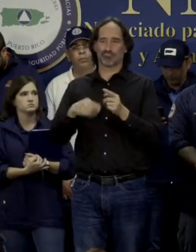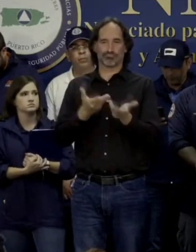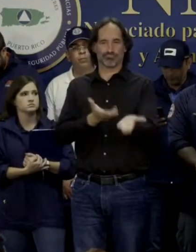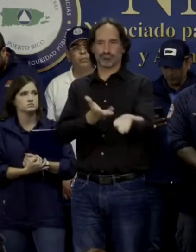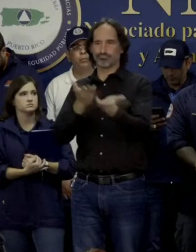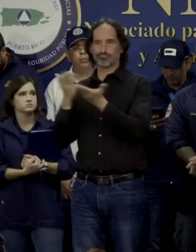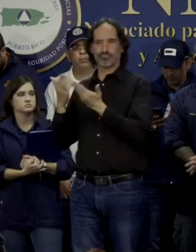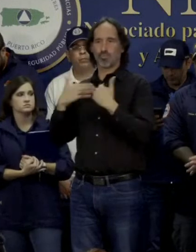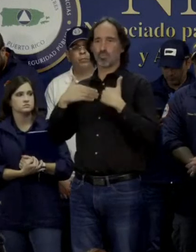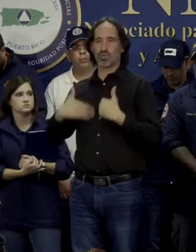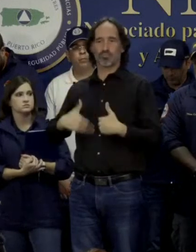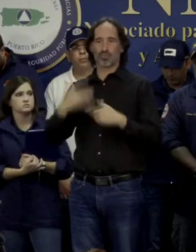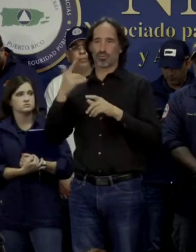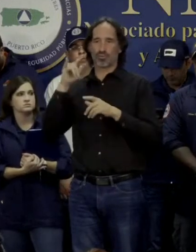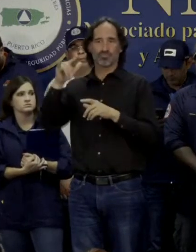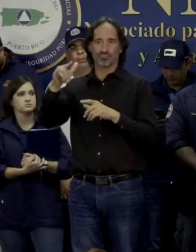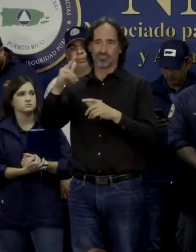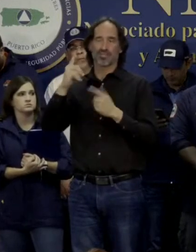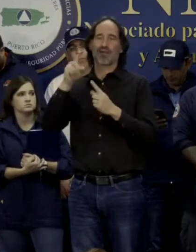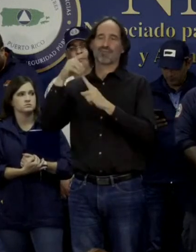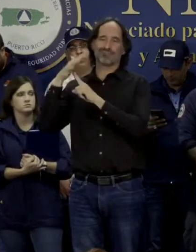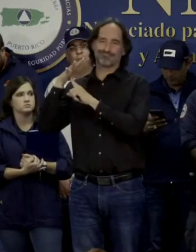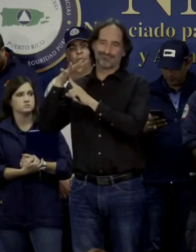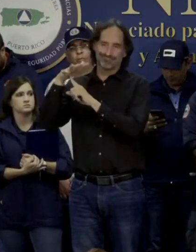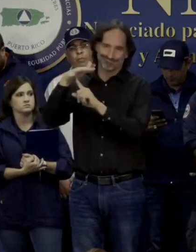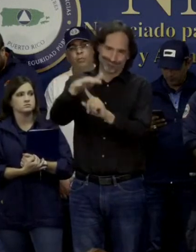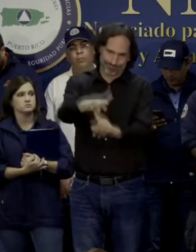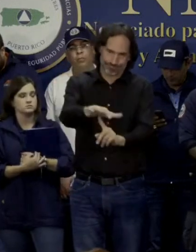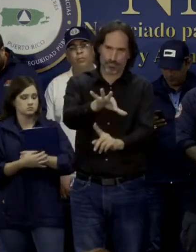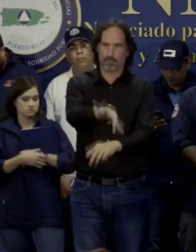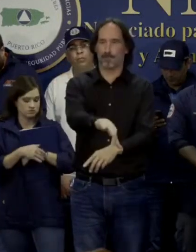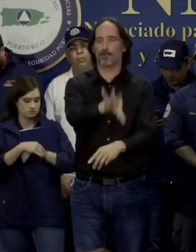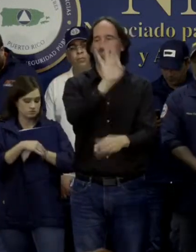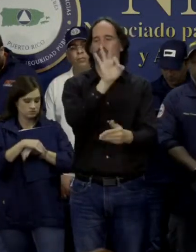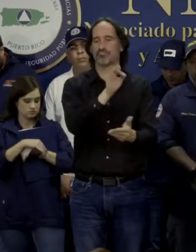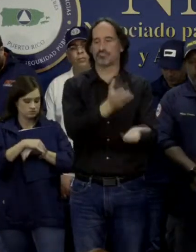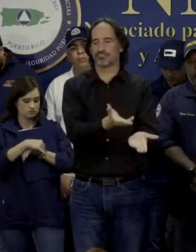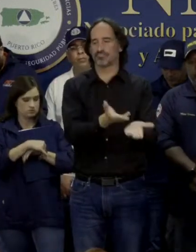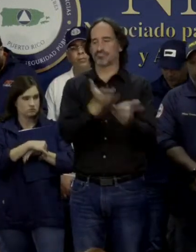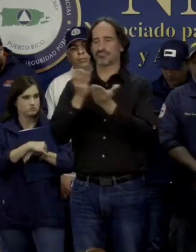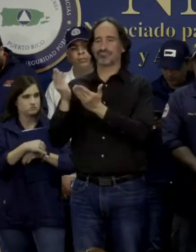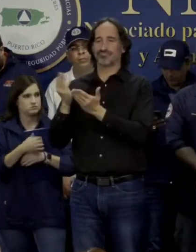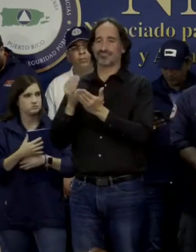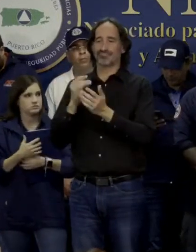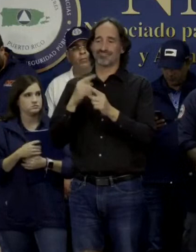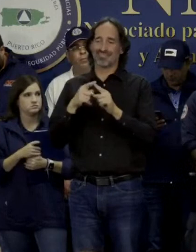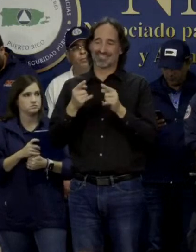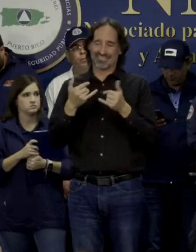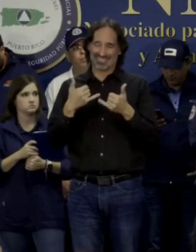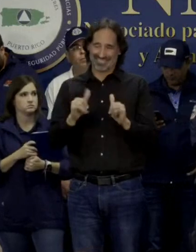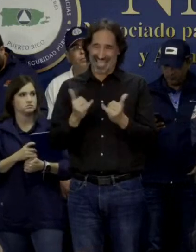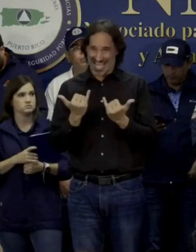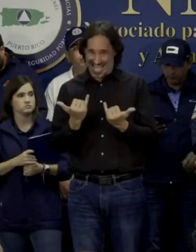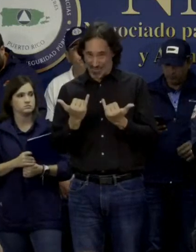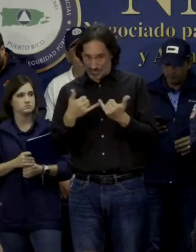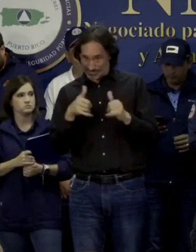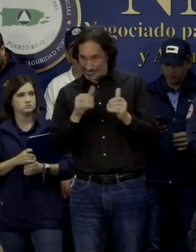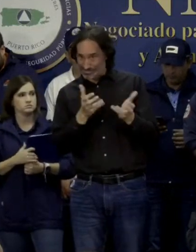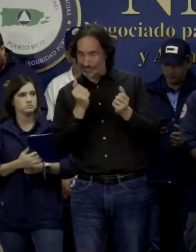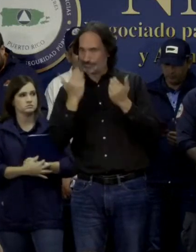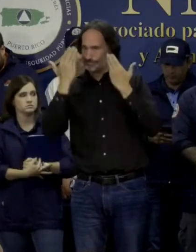una cuestión de que estamos bajo el embate todavía de la tormenta y no necesariamente pues se ha podido